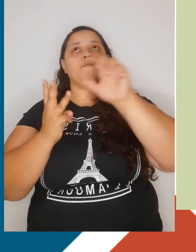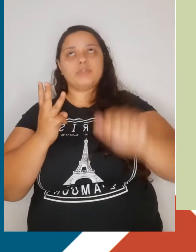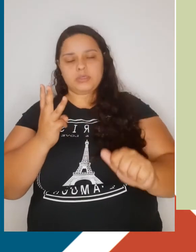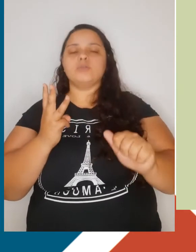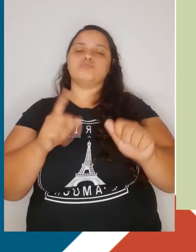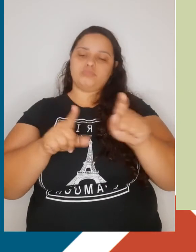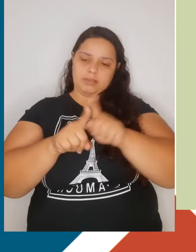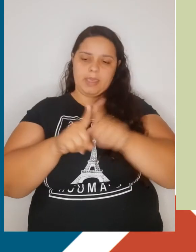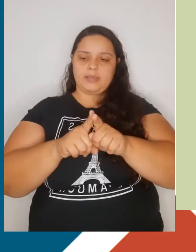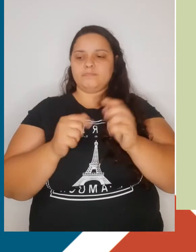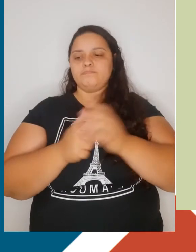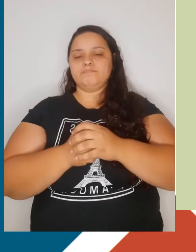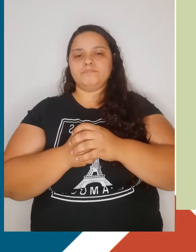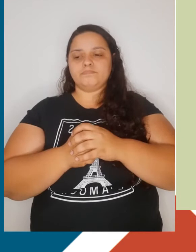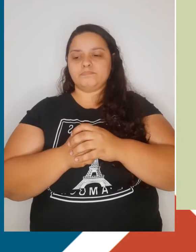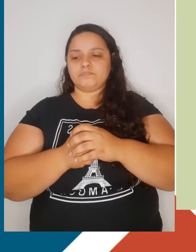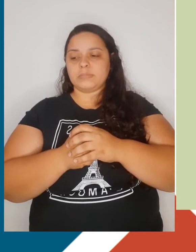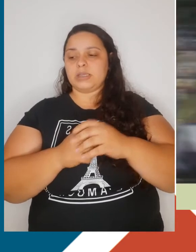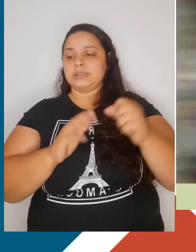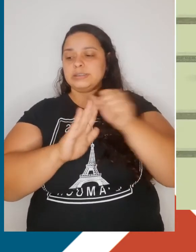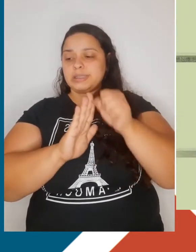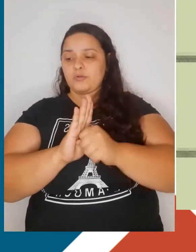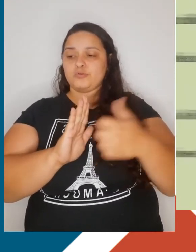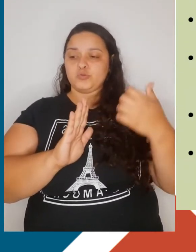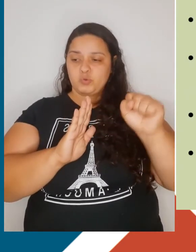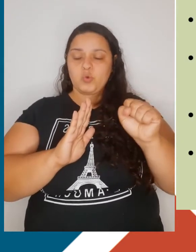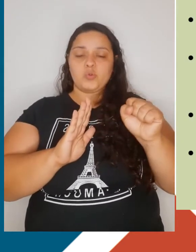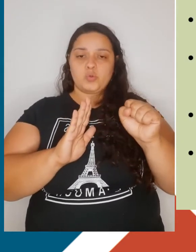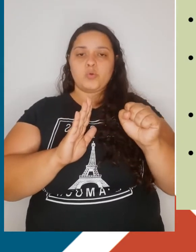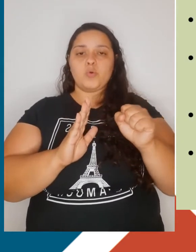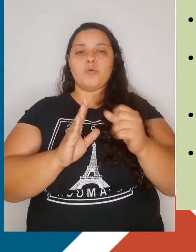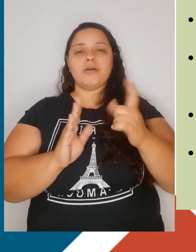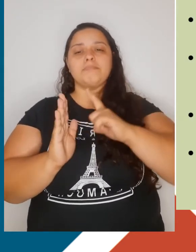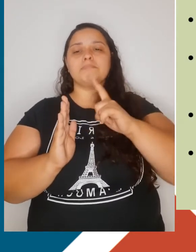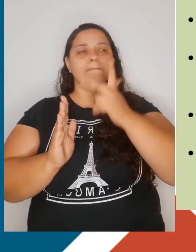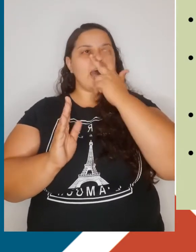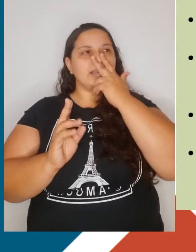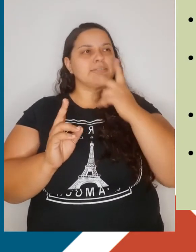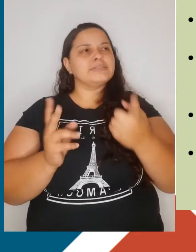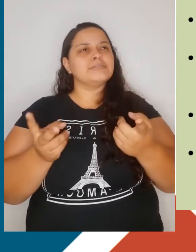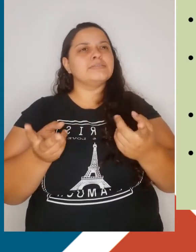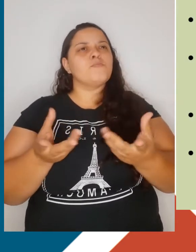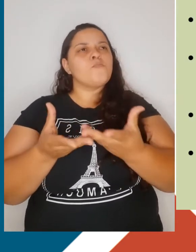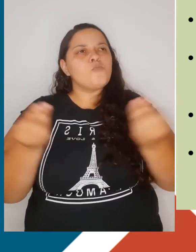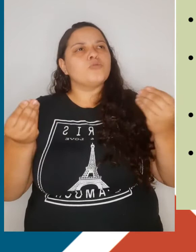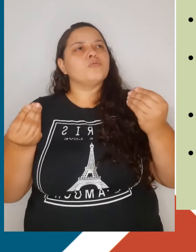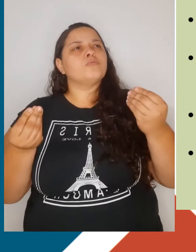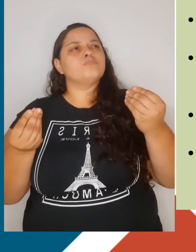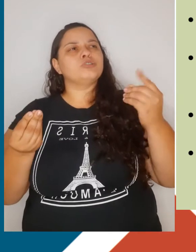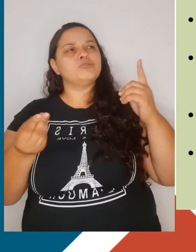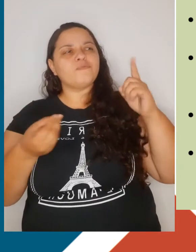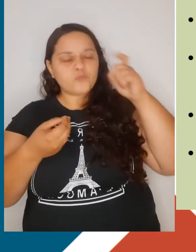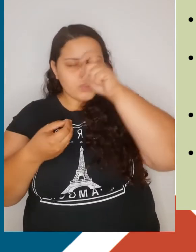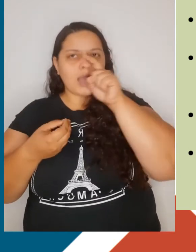indígenas africanos e afrodescendentes. Desde o século XVIII, foi sendo pintado um cenário de